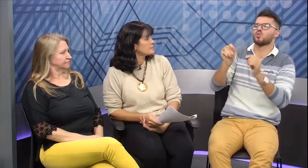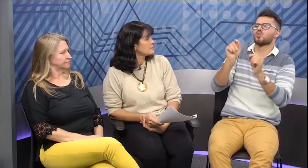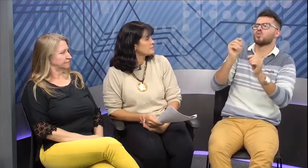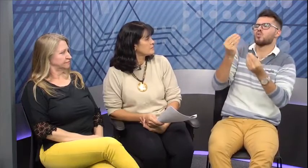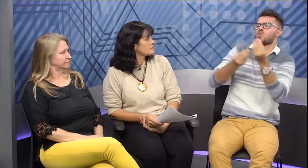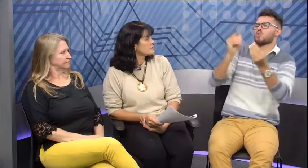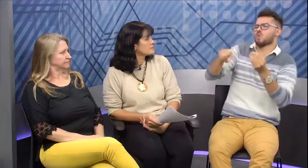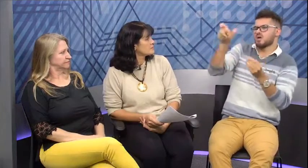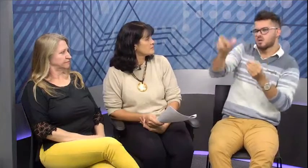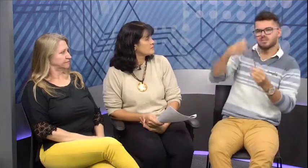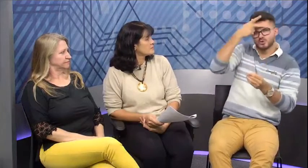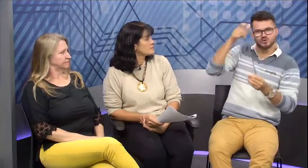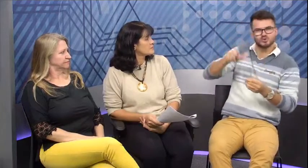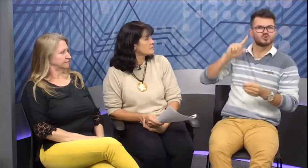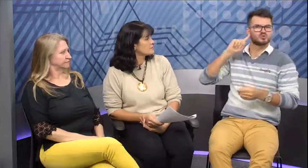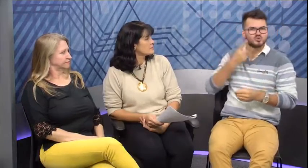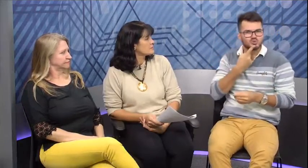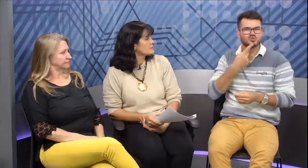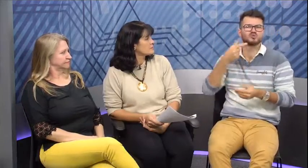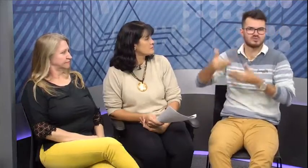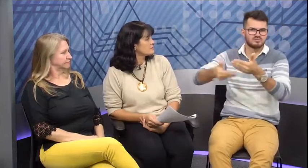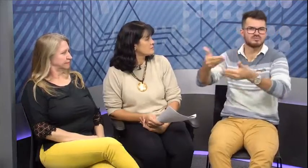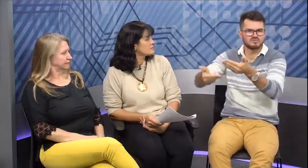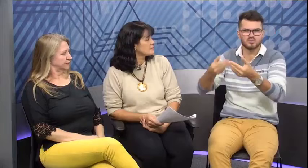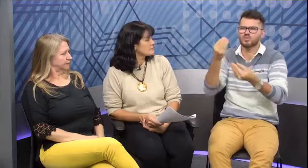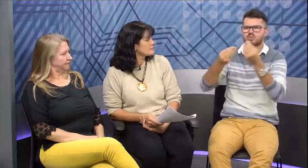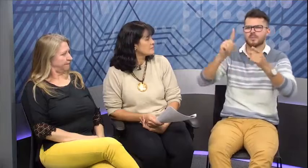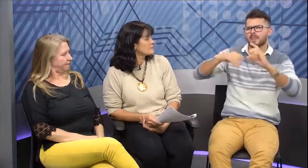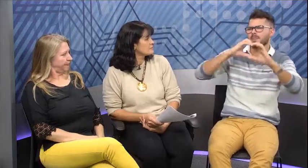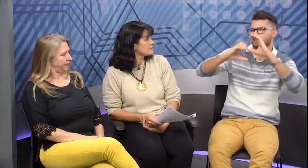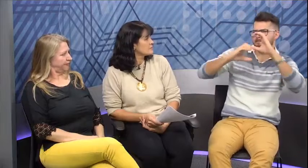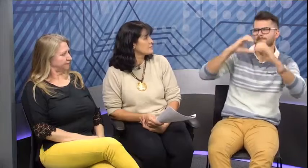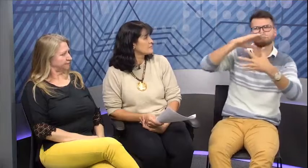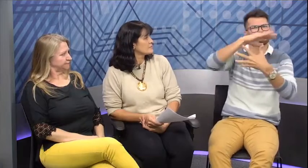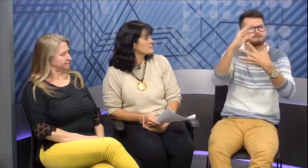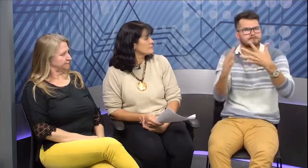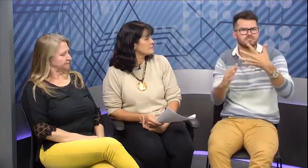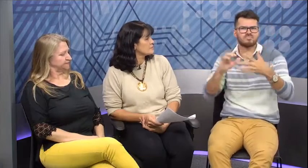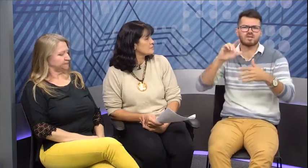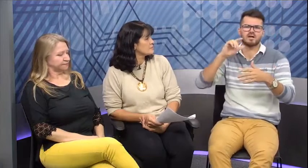né? E é necessário transmitir os conceitos da comunidade, né, a comunicação em